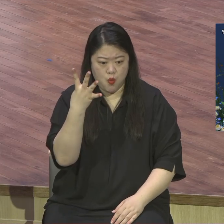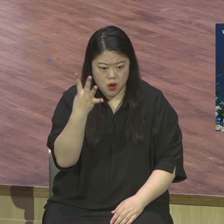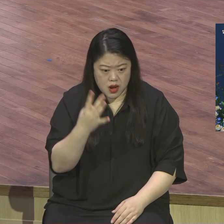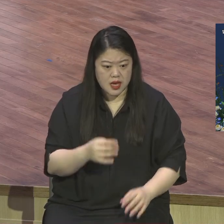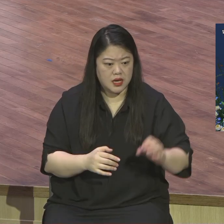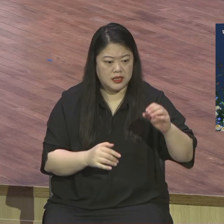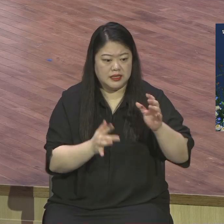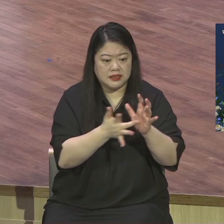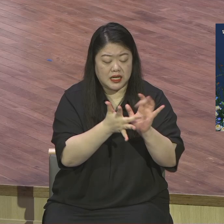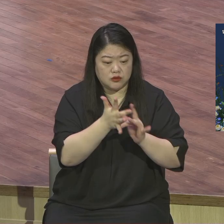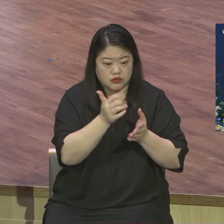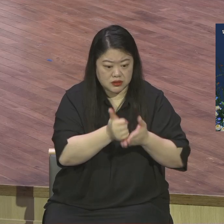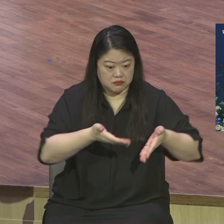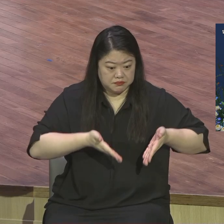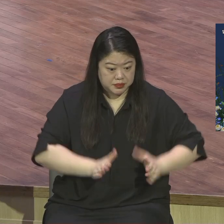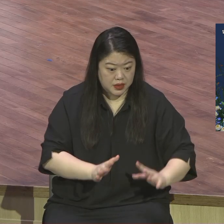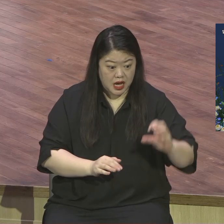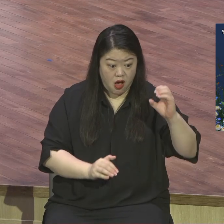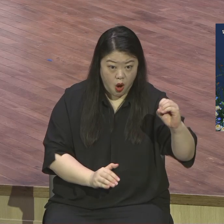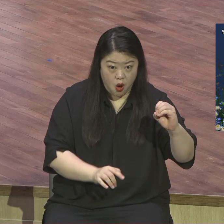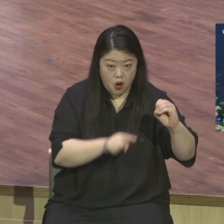조바심을 가지고 있었어요.